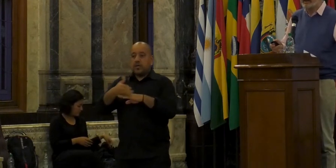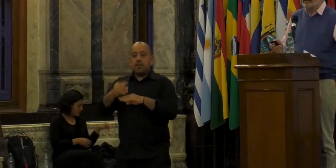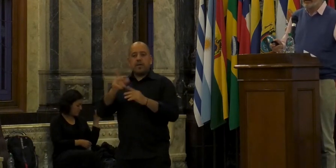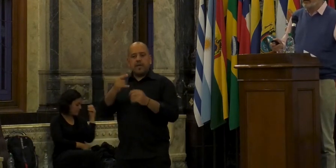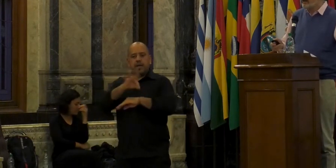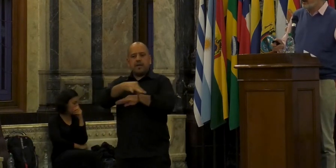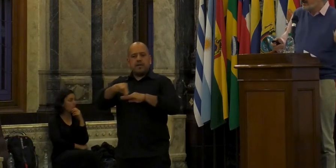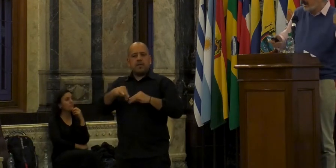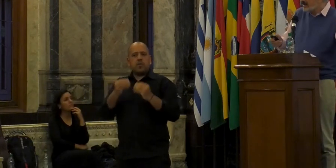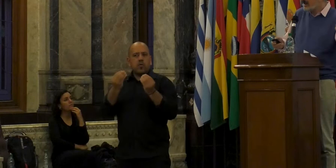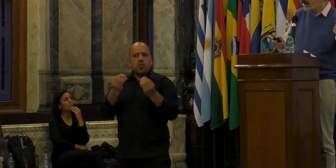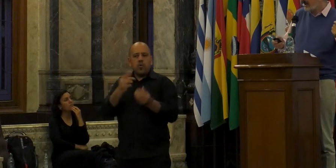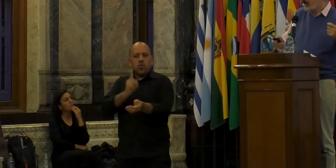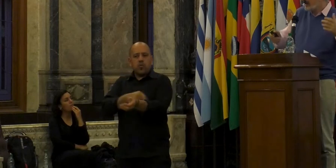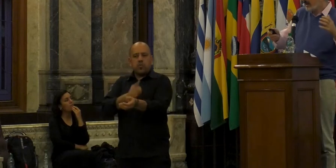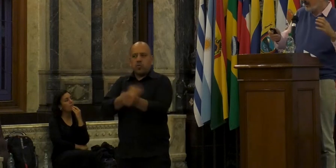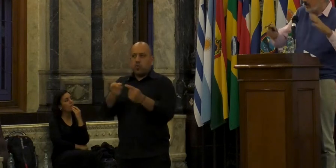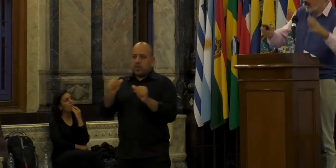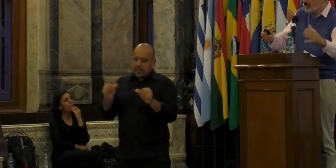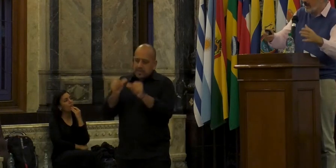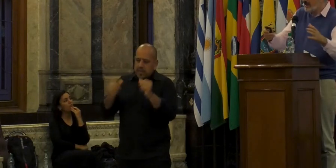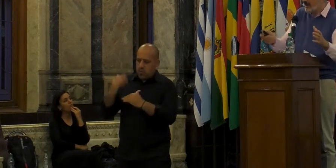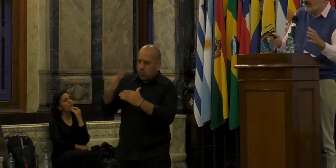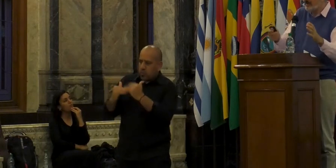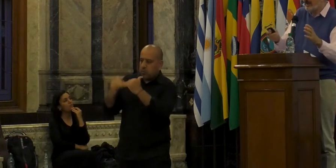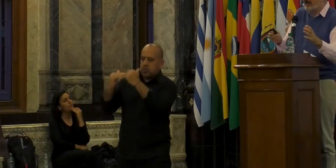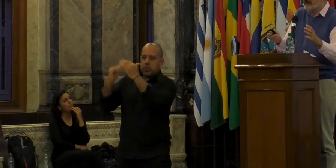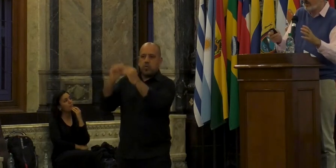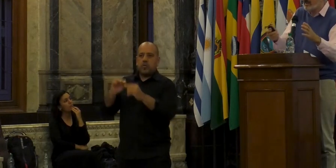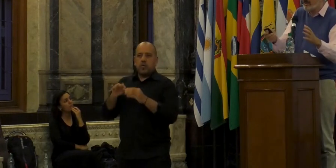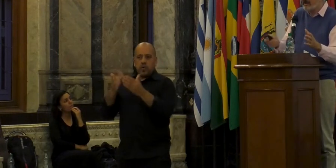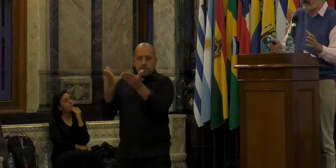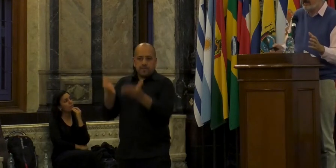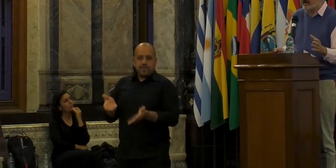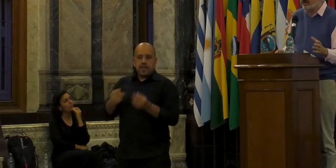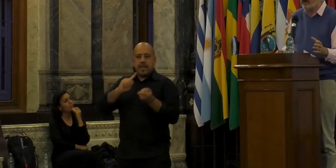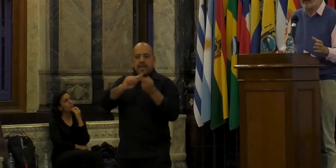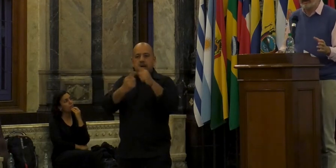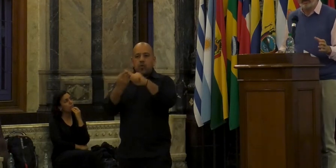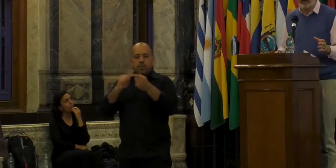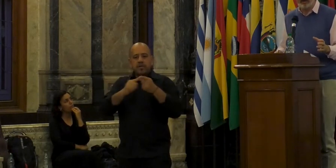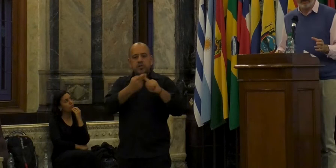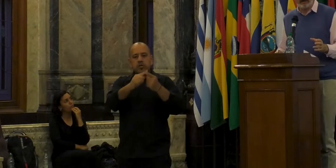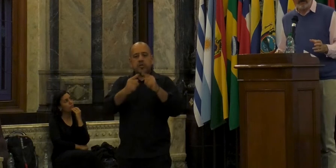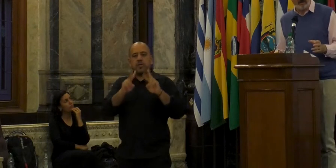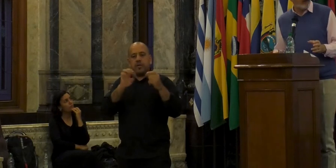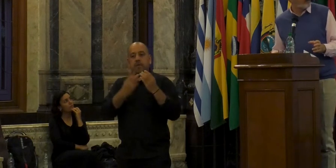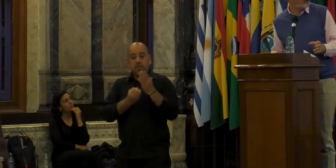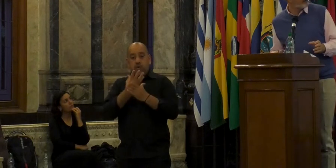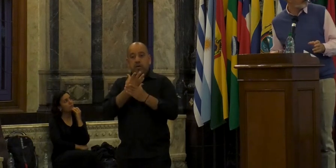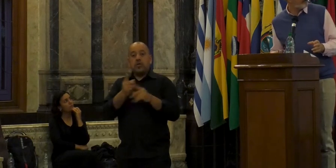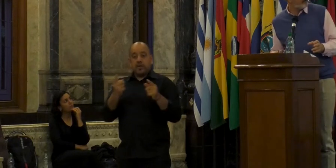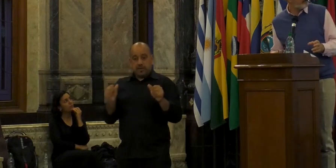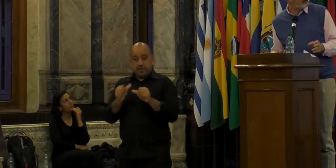post-hosmanianas que se han diseñado y se han convencionalizado, las convenciones del habitar moderno, es este el momento en que se